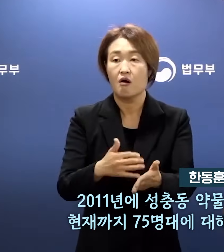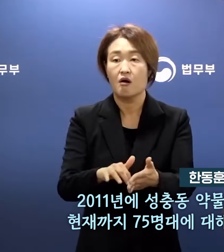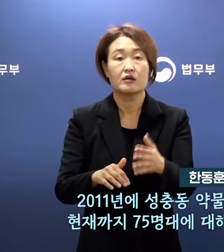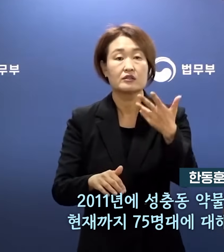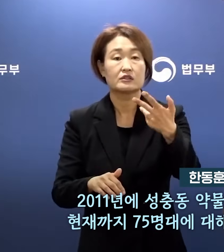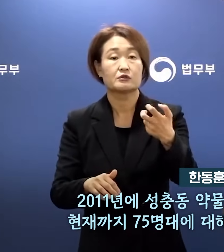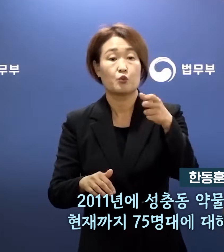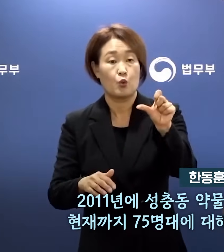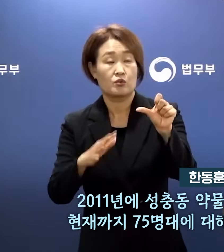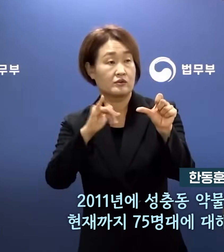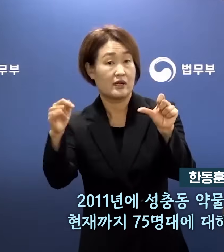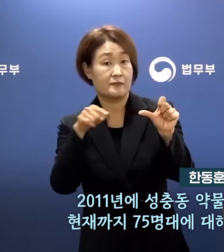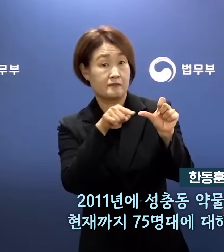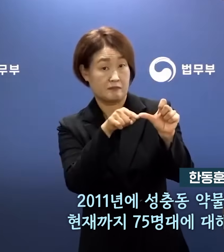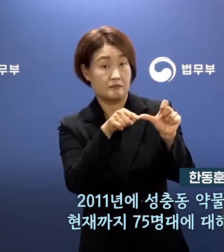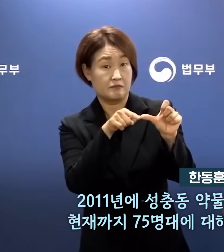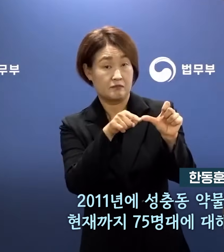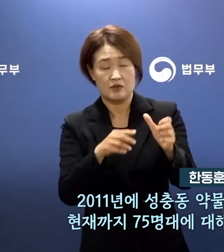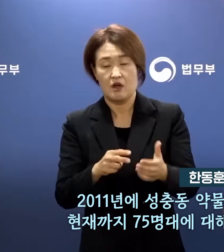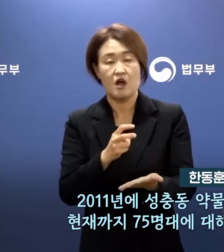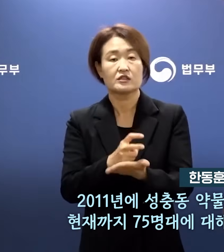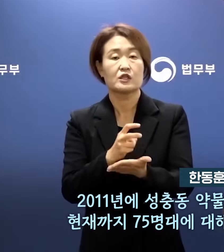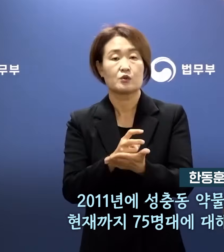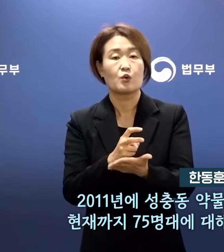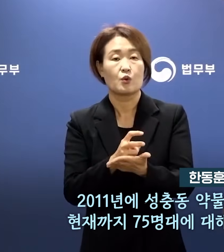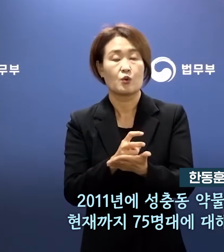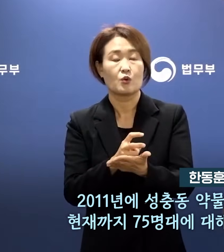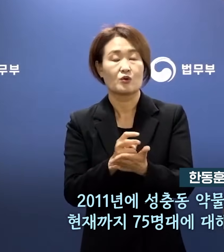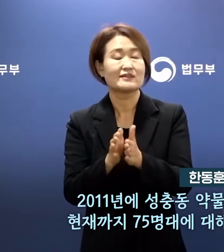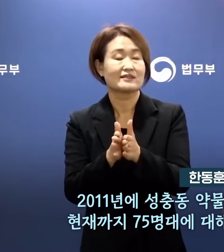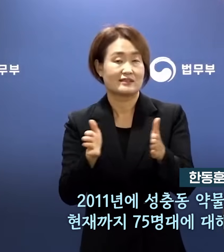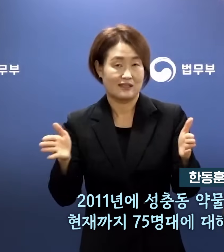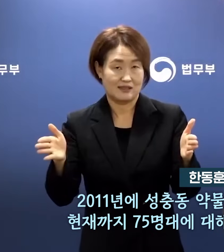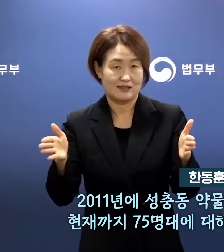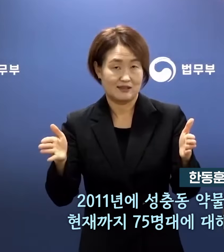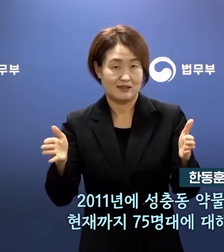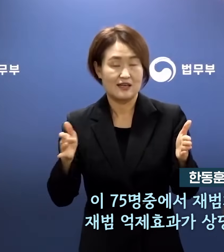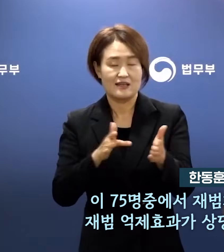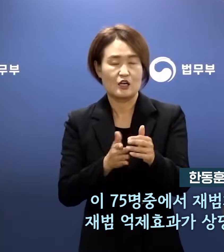75명에 대해서 이 제도가 적용됐습니다.